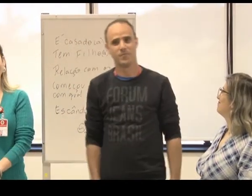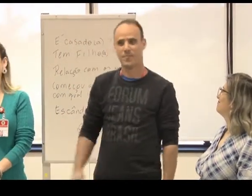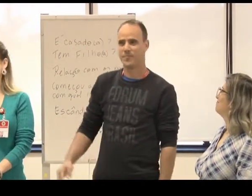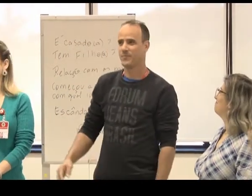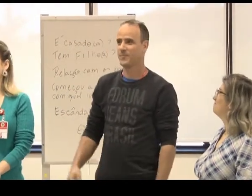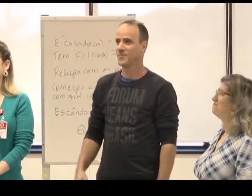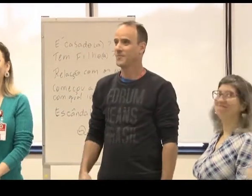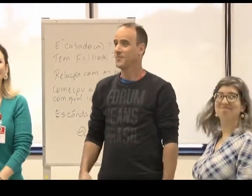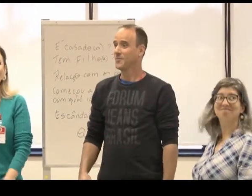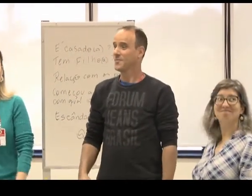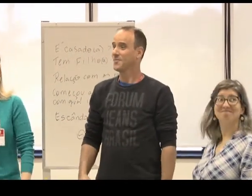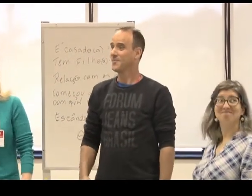Acabou?